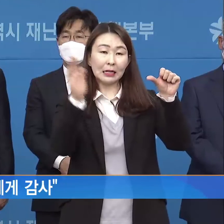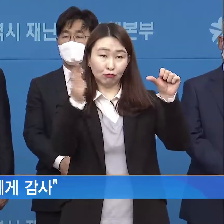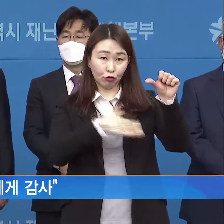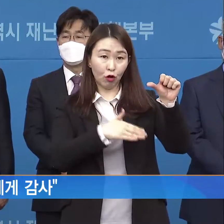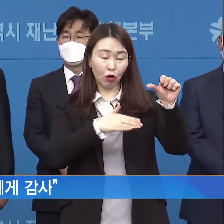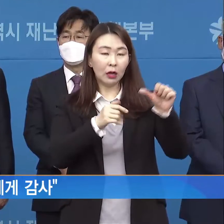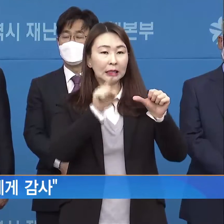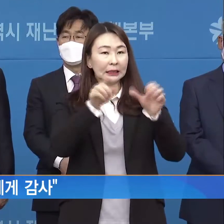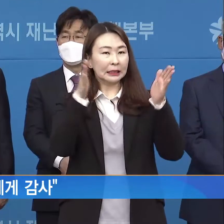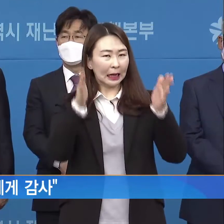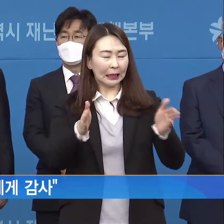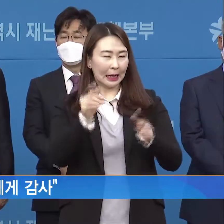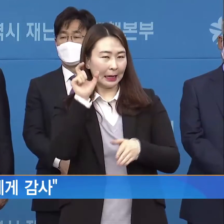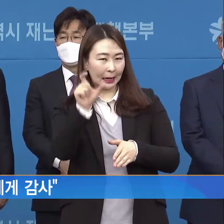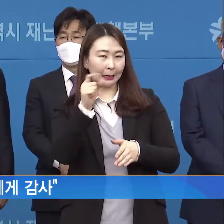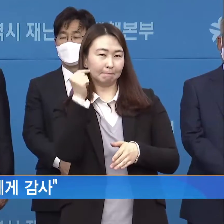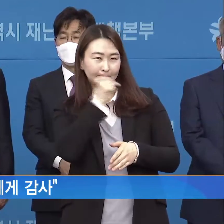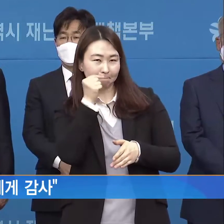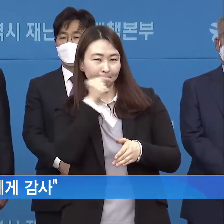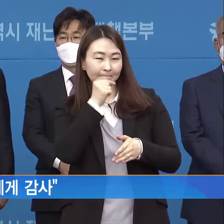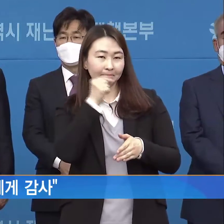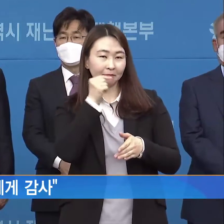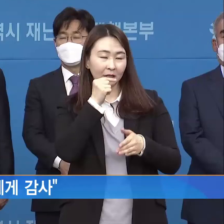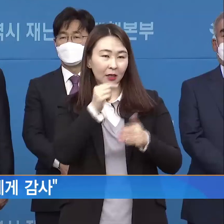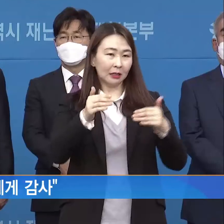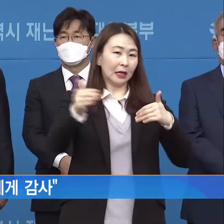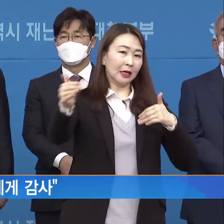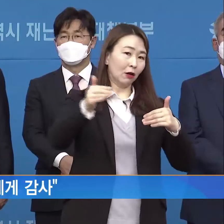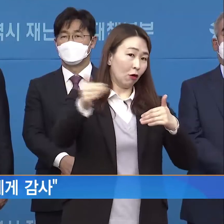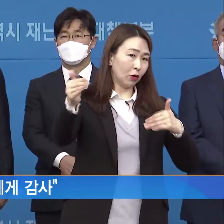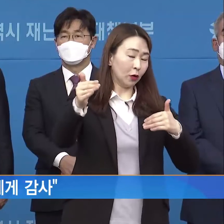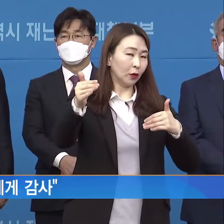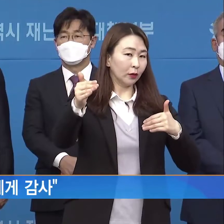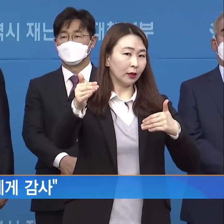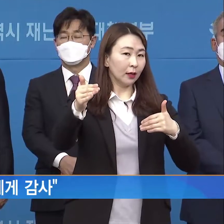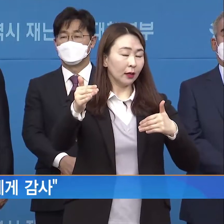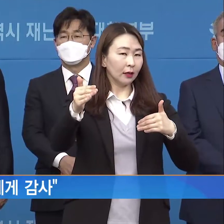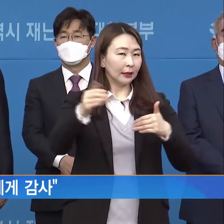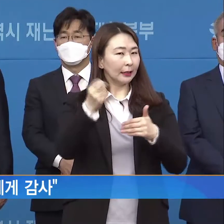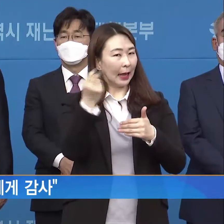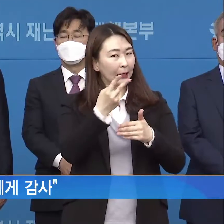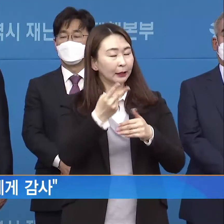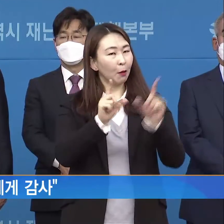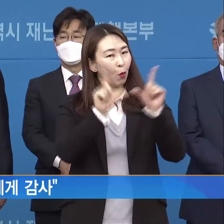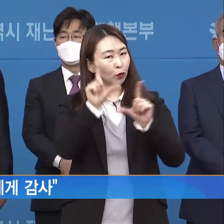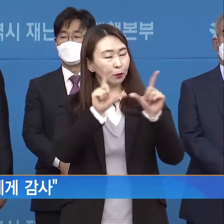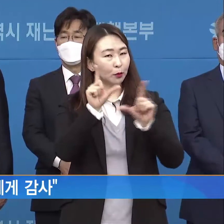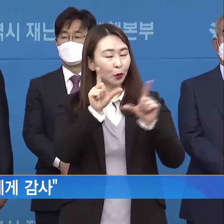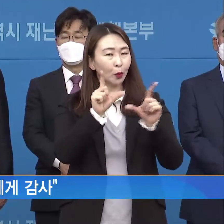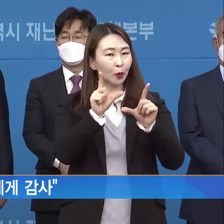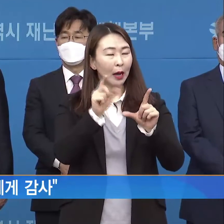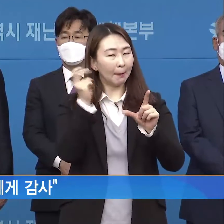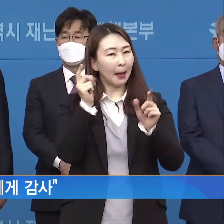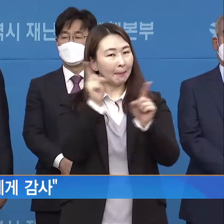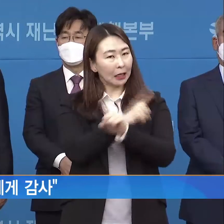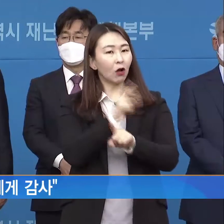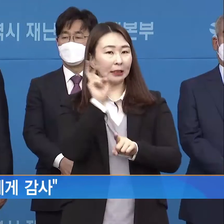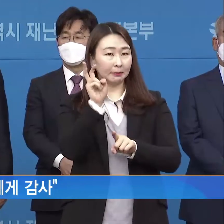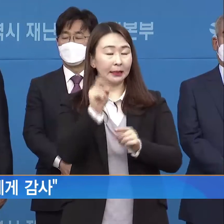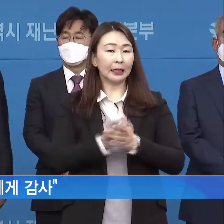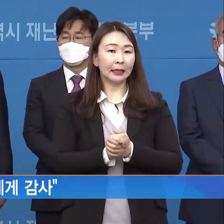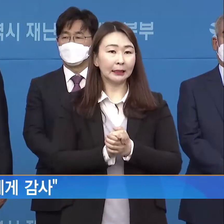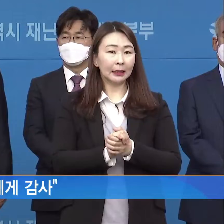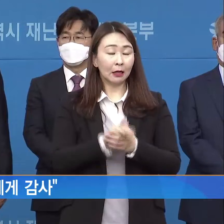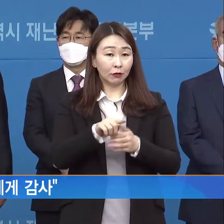5일부터 그동안 강력 시행됐던 사회적 거리두기에서 다른 모습으로 전개될 것입니다.